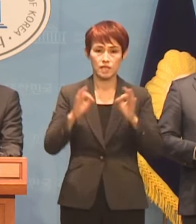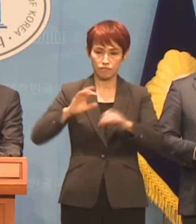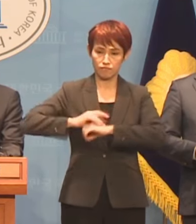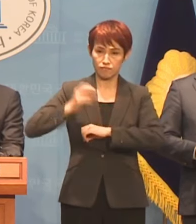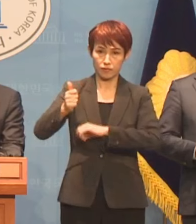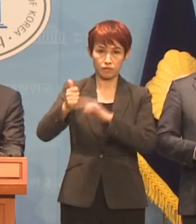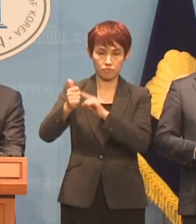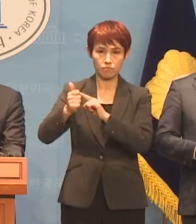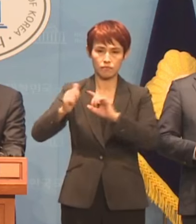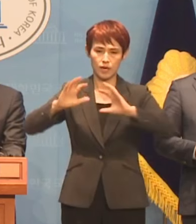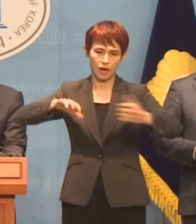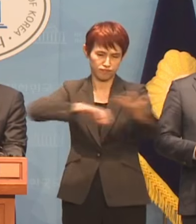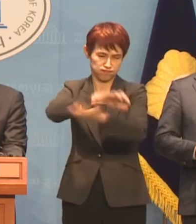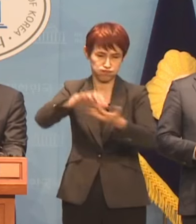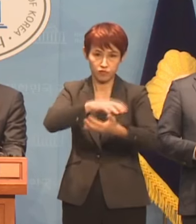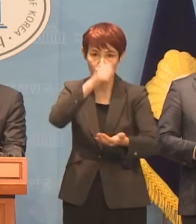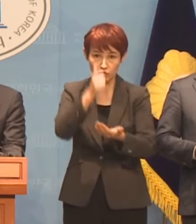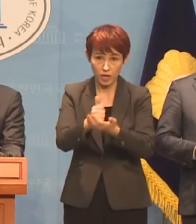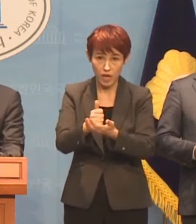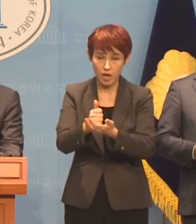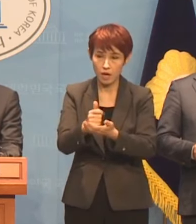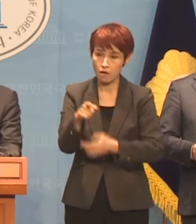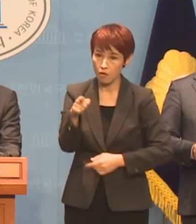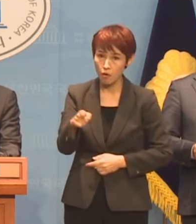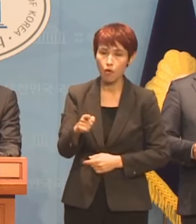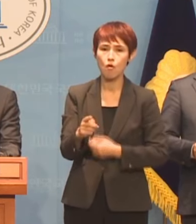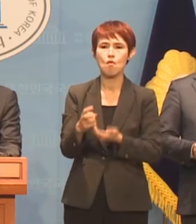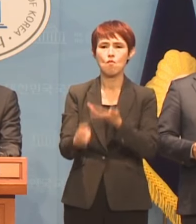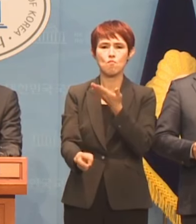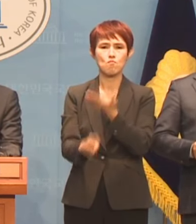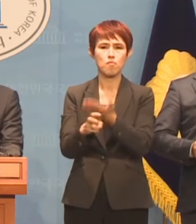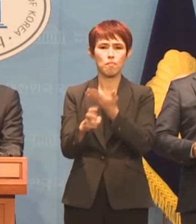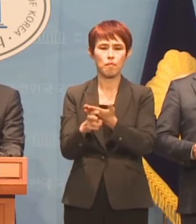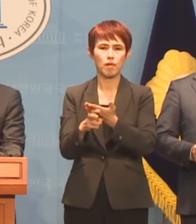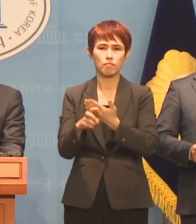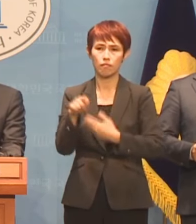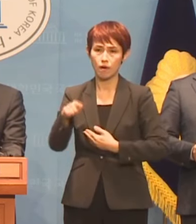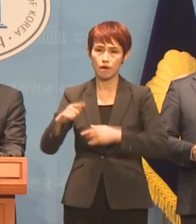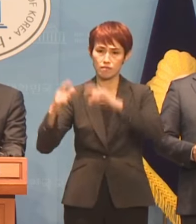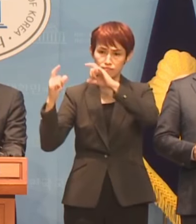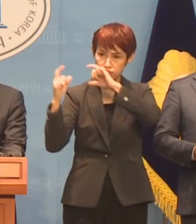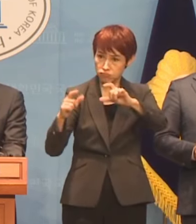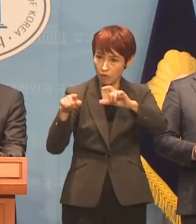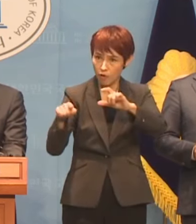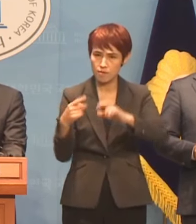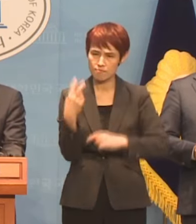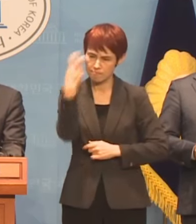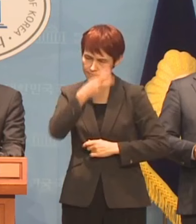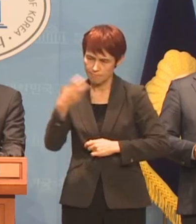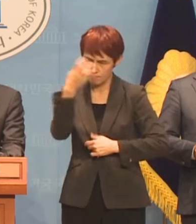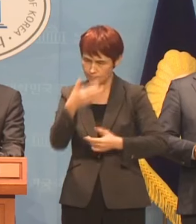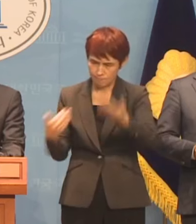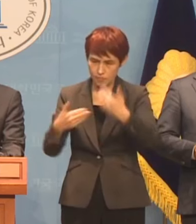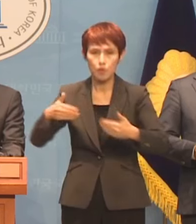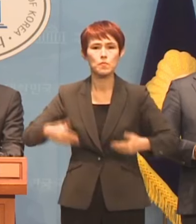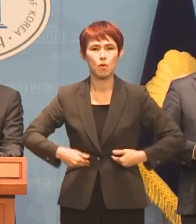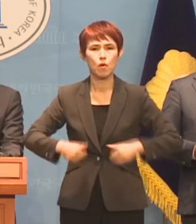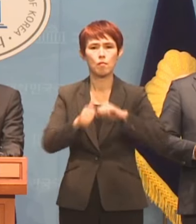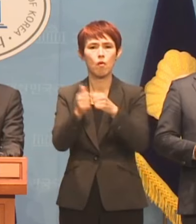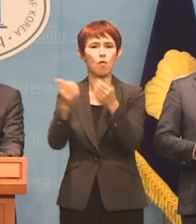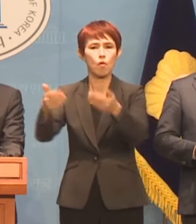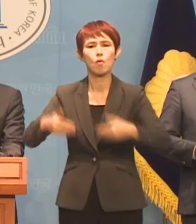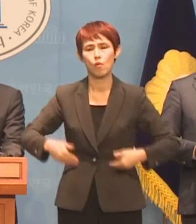장관의 내란 행위로 보이는 이번 불법 비상계엄을 수사를 통해 명백하게 진상을 밝히고 처벌해야